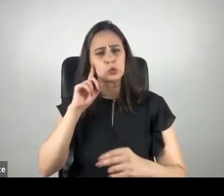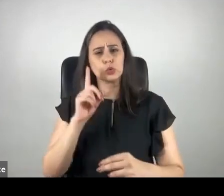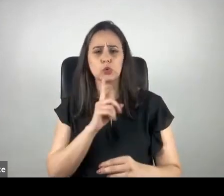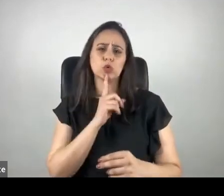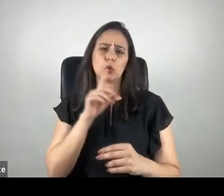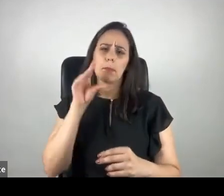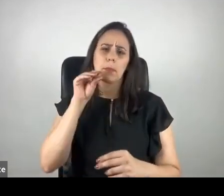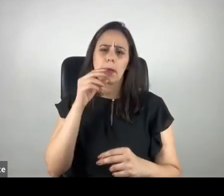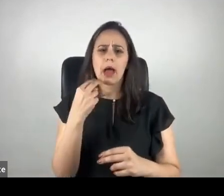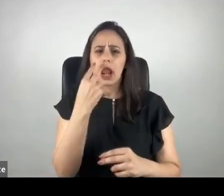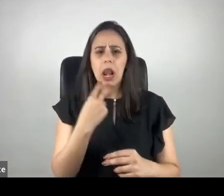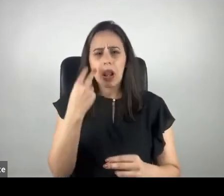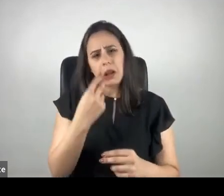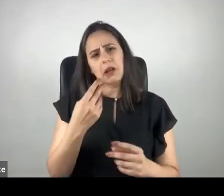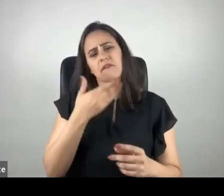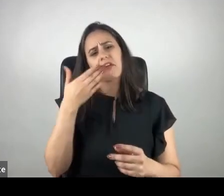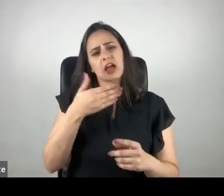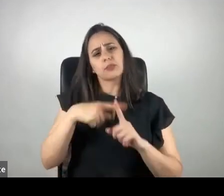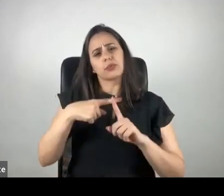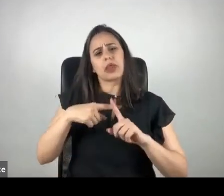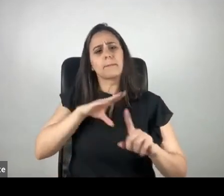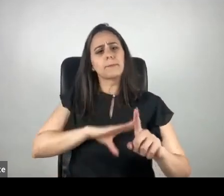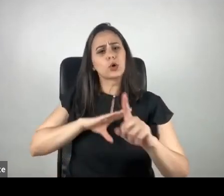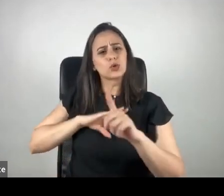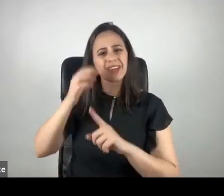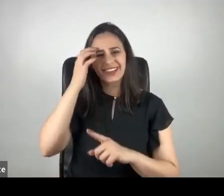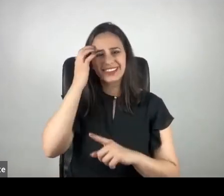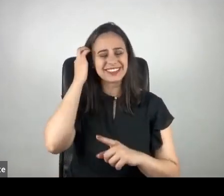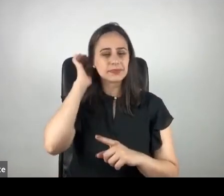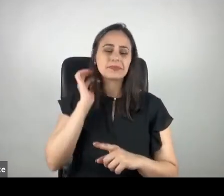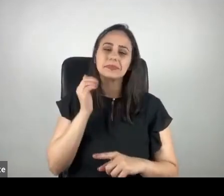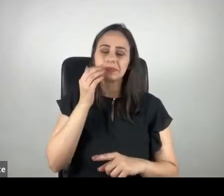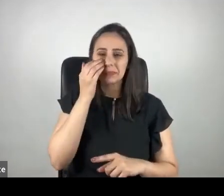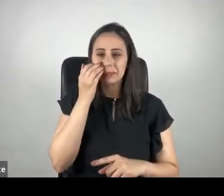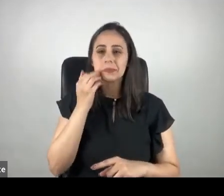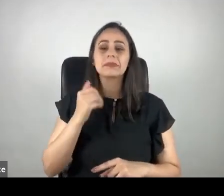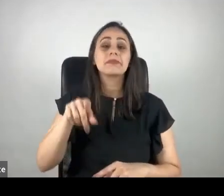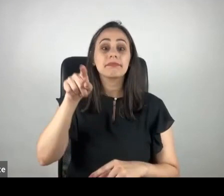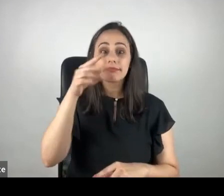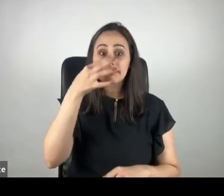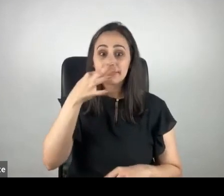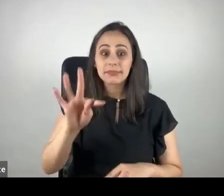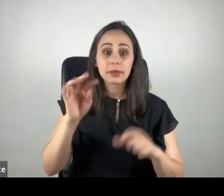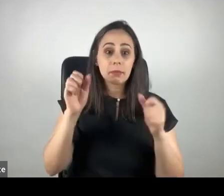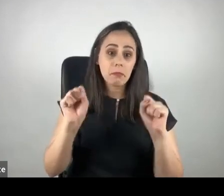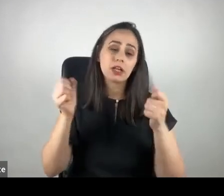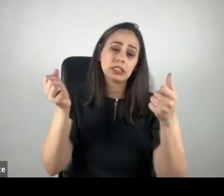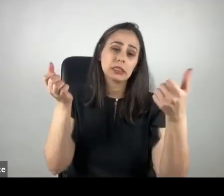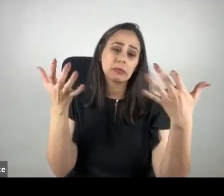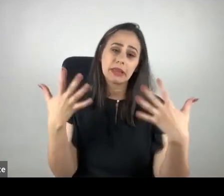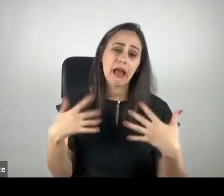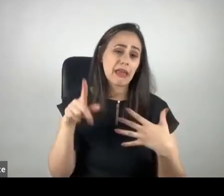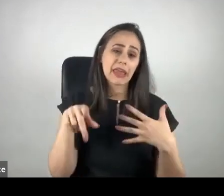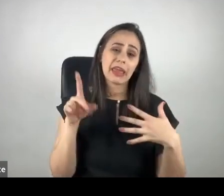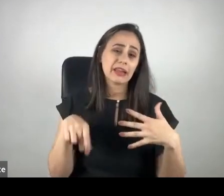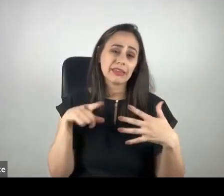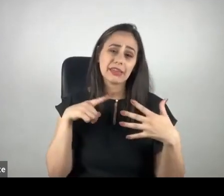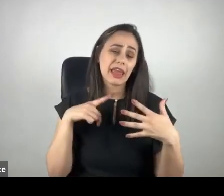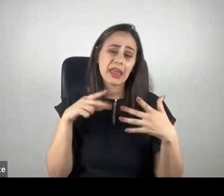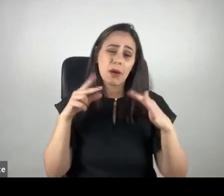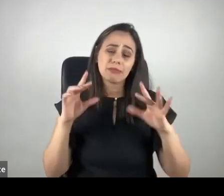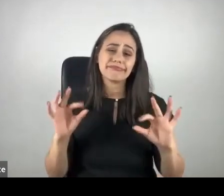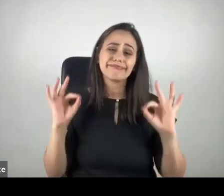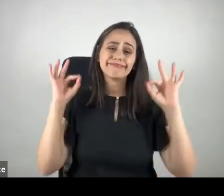ué. Mas o próprio Thierry pode falar que ele é uma parcela privilegiada